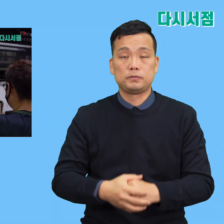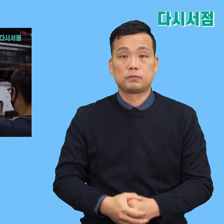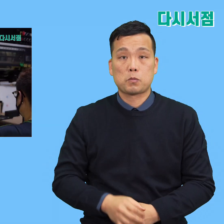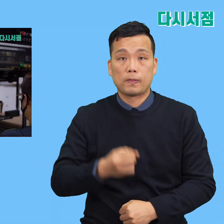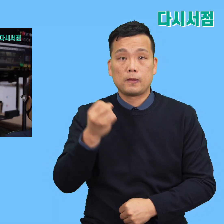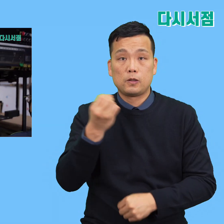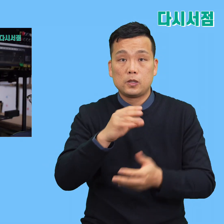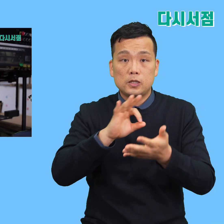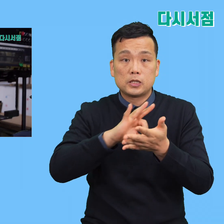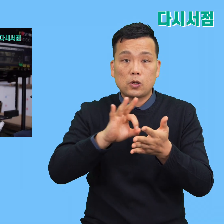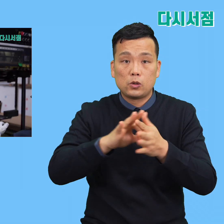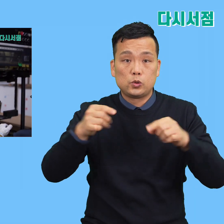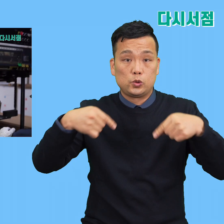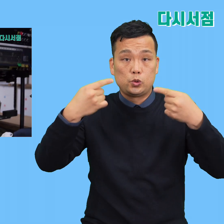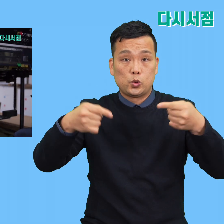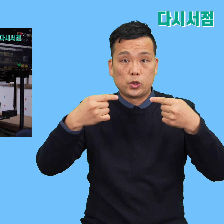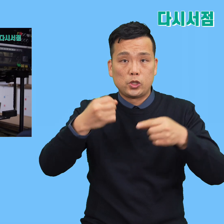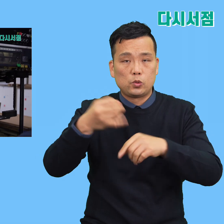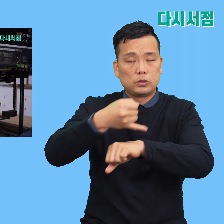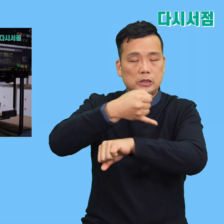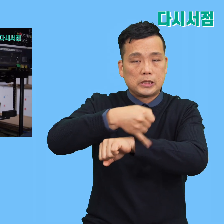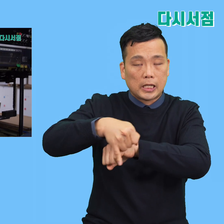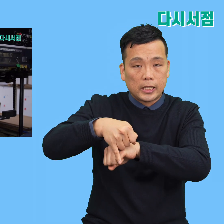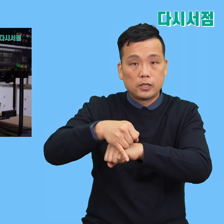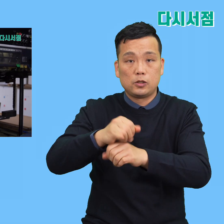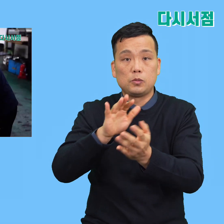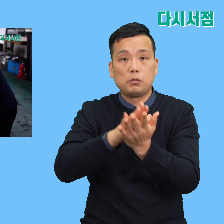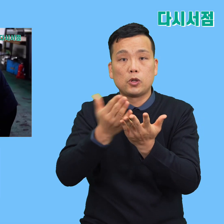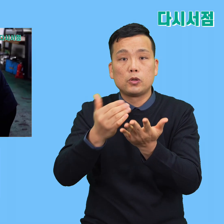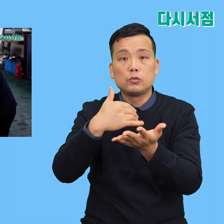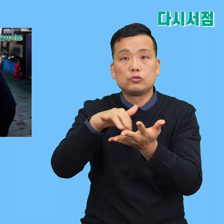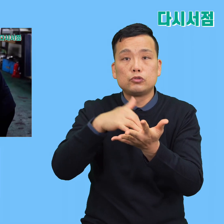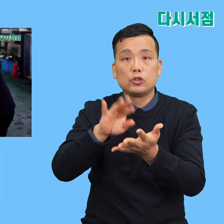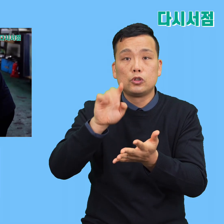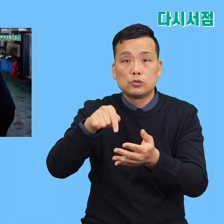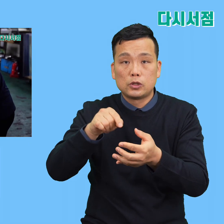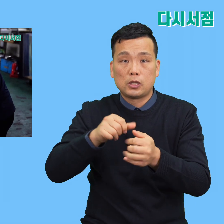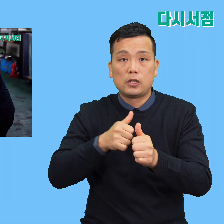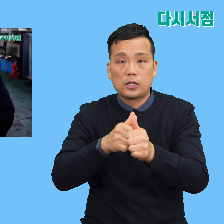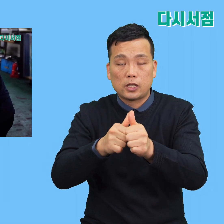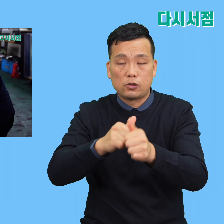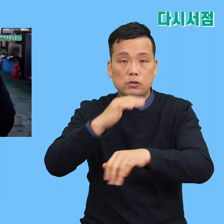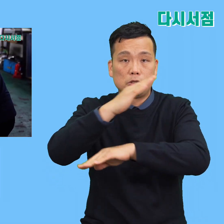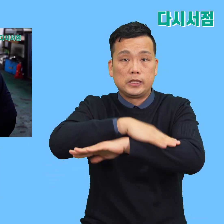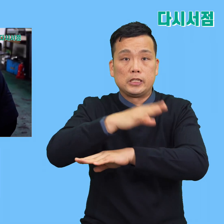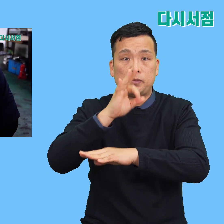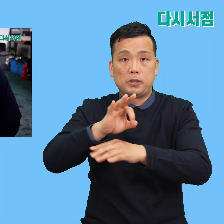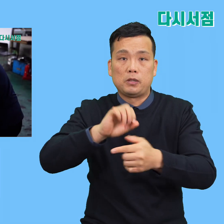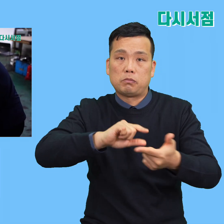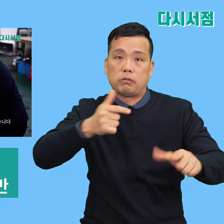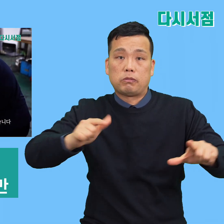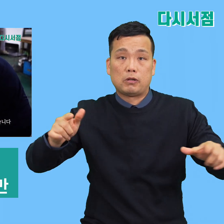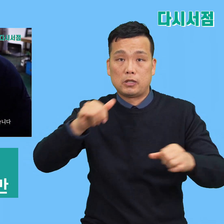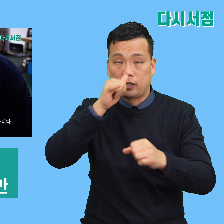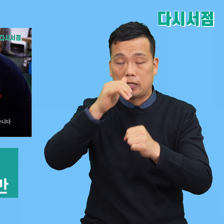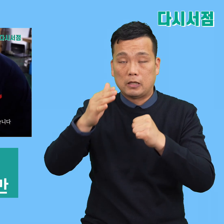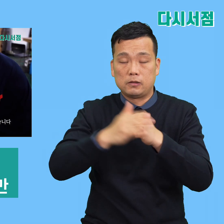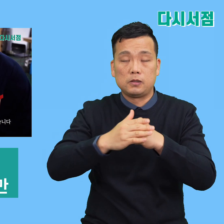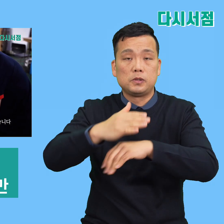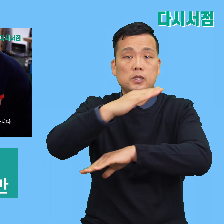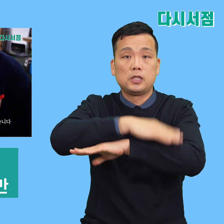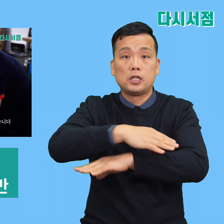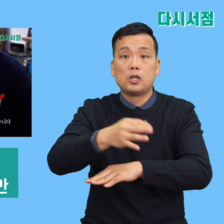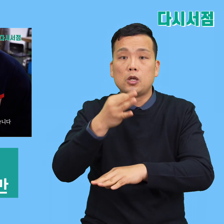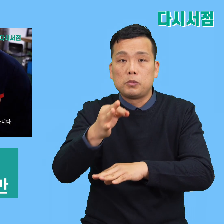또한 사용하는 종이, 디자인, 부수에 따라 인쇄비가 천차만별로 달라질 수 있어 인쇄